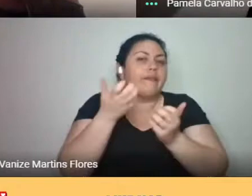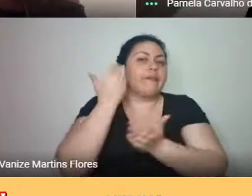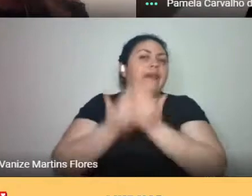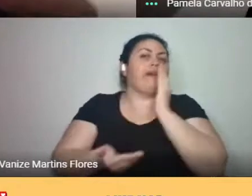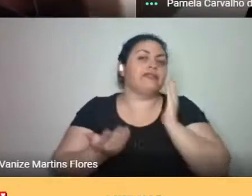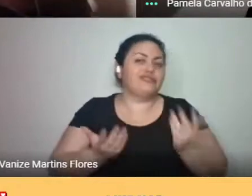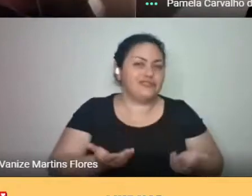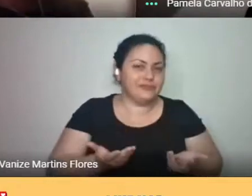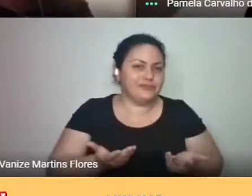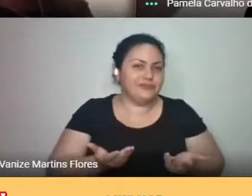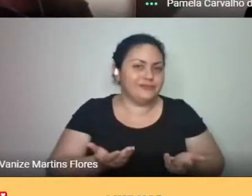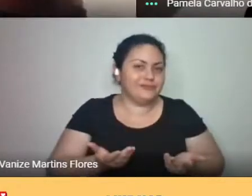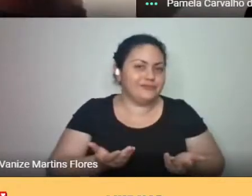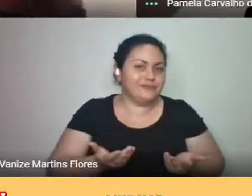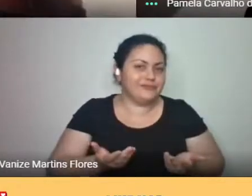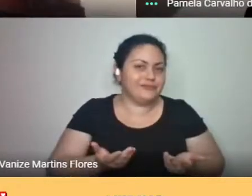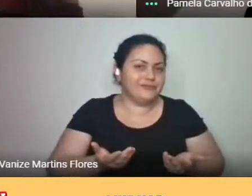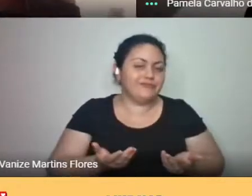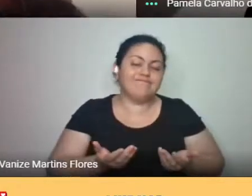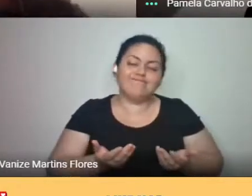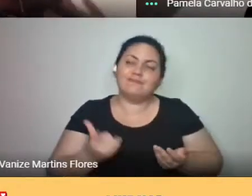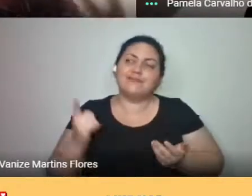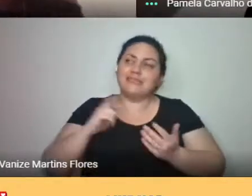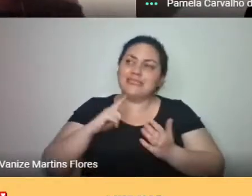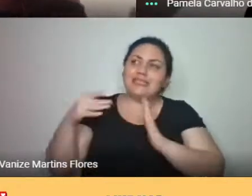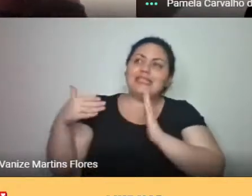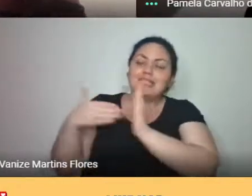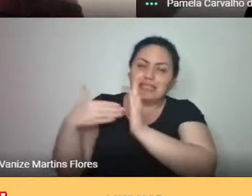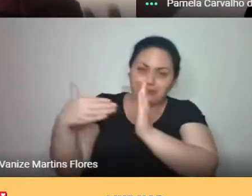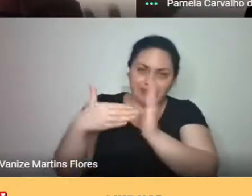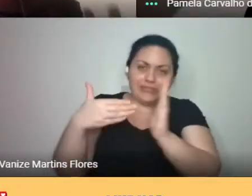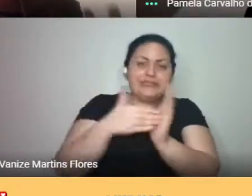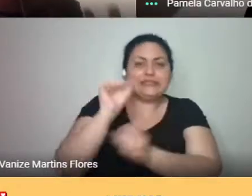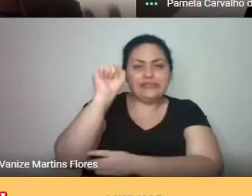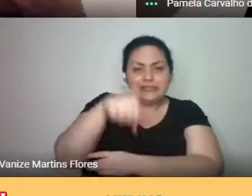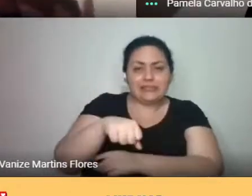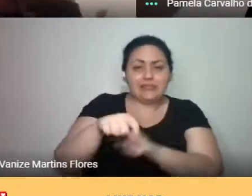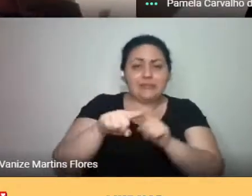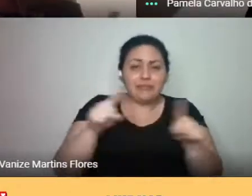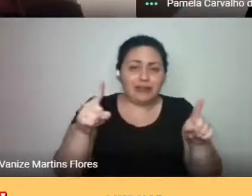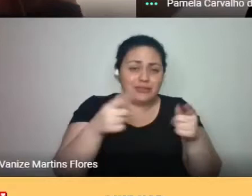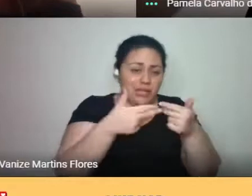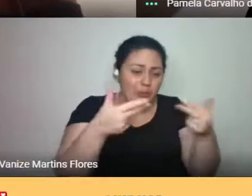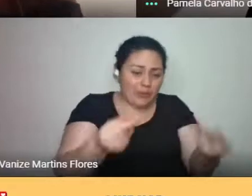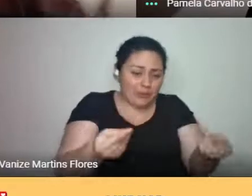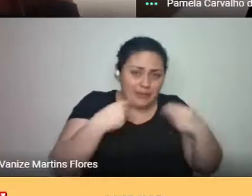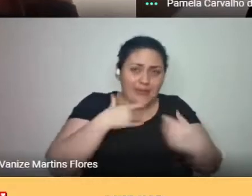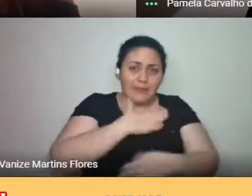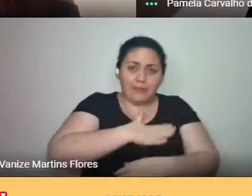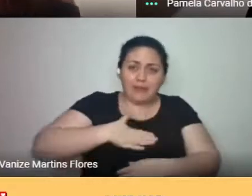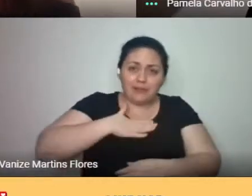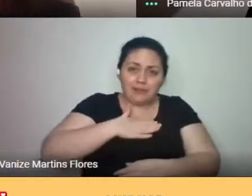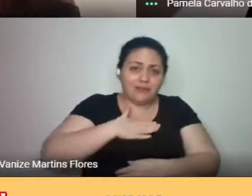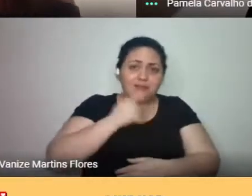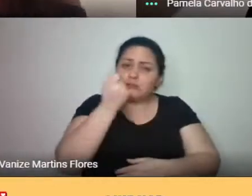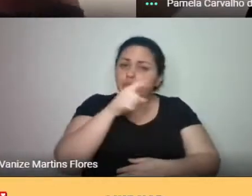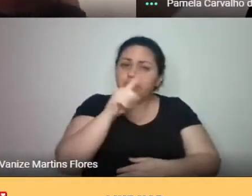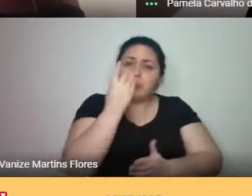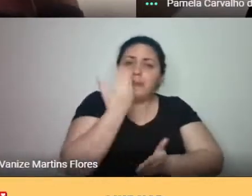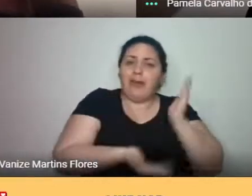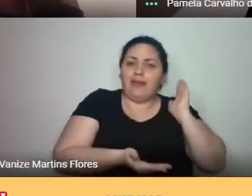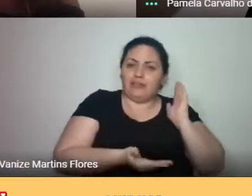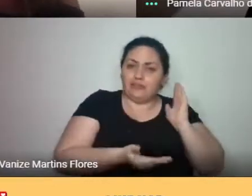dentre as limitações, a gente também não precisa perder aquelas coisas que são prazerosas para nós e que a gente gosta tanto.